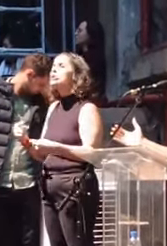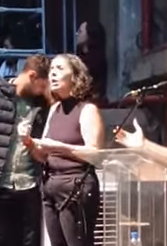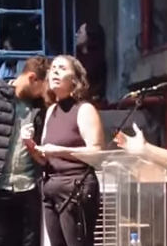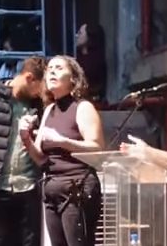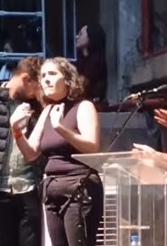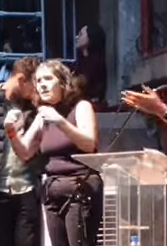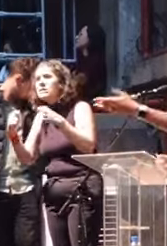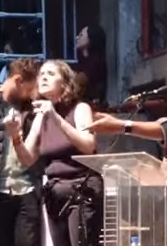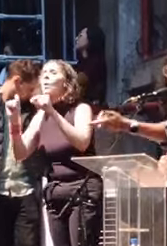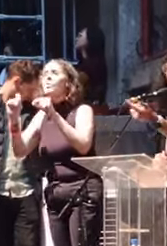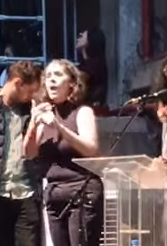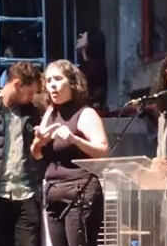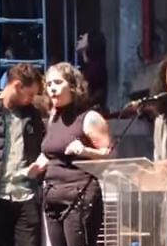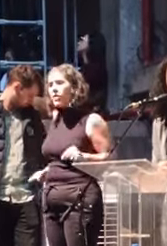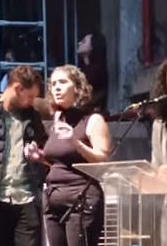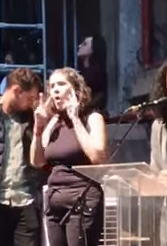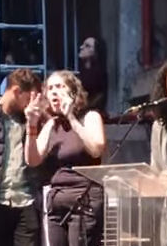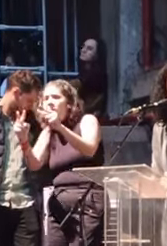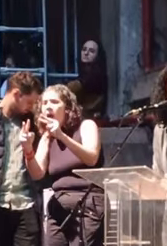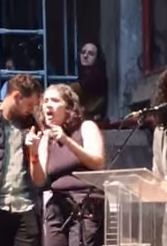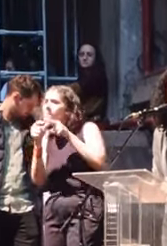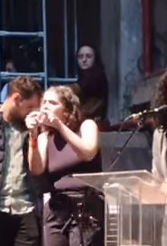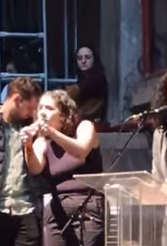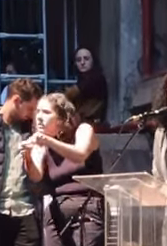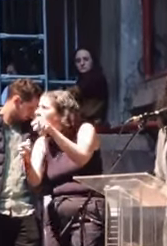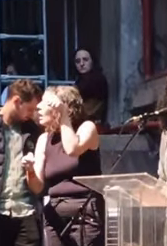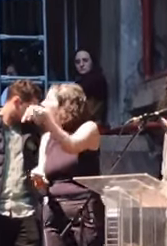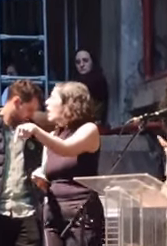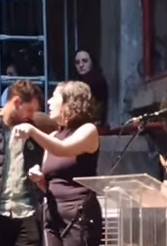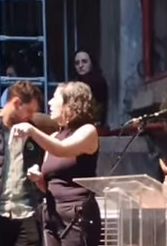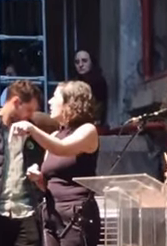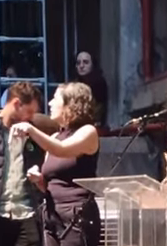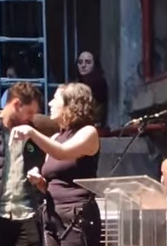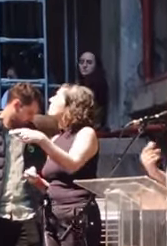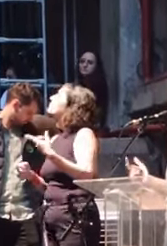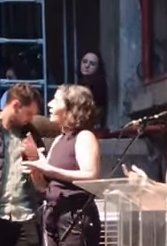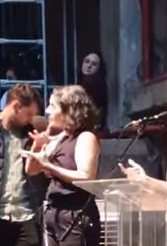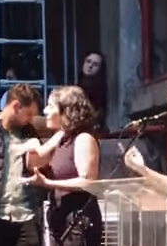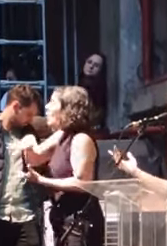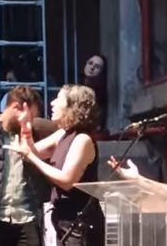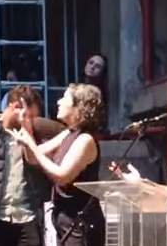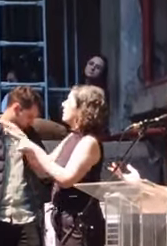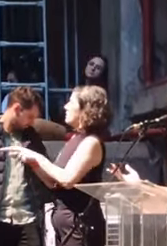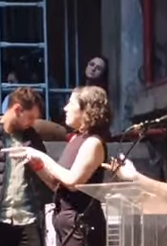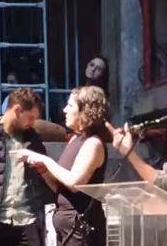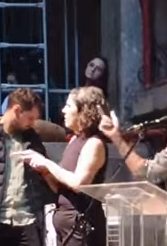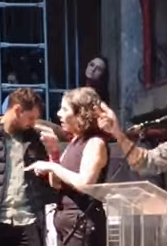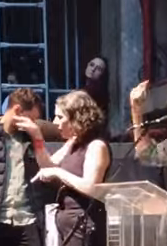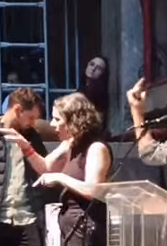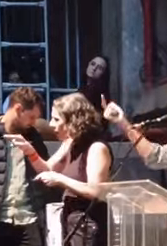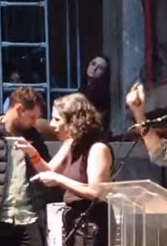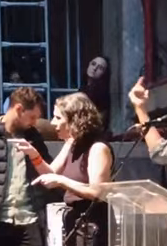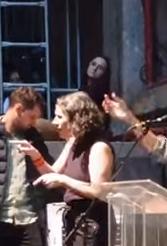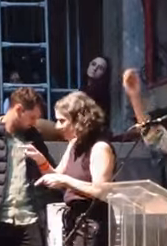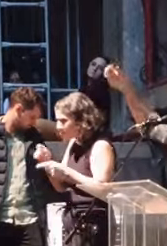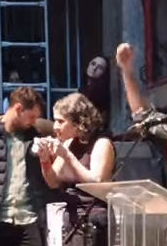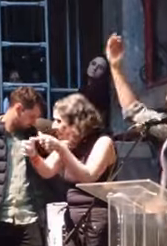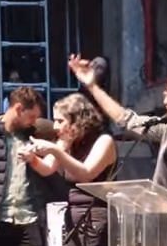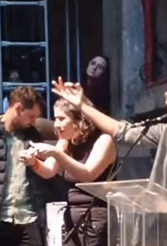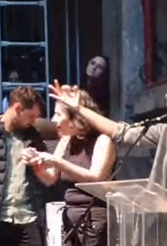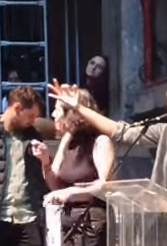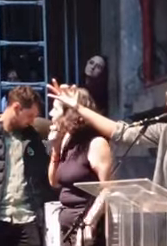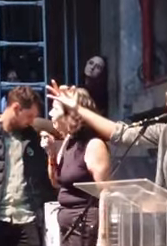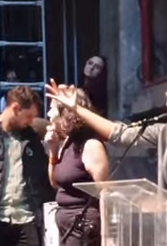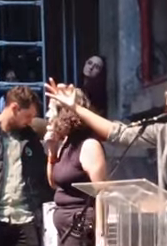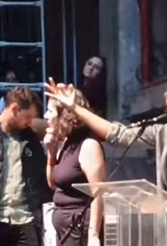nos nossos territórios. E último ponto, democracia. A democracia na periferia ela não chegou, porque a democracia ela garante